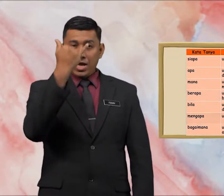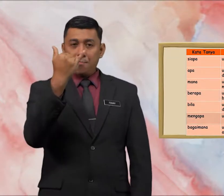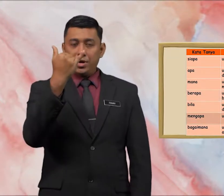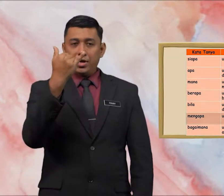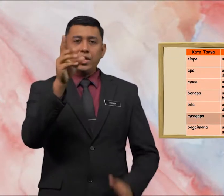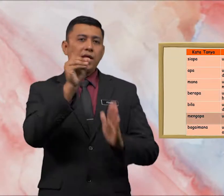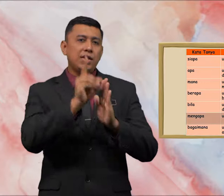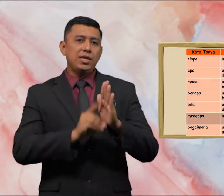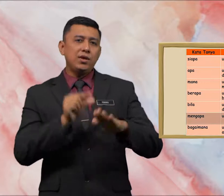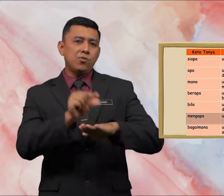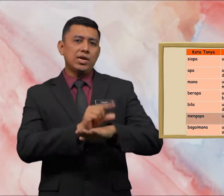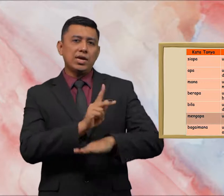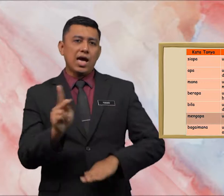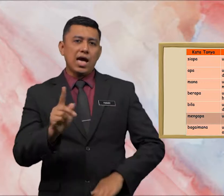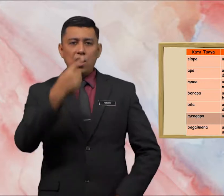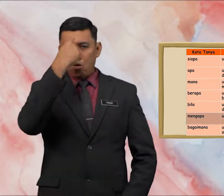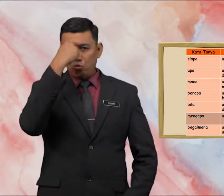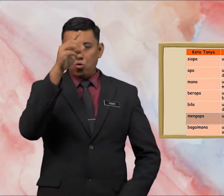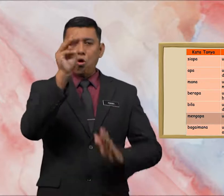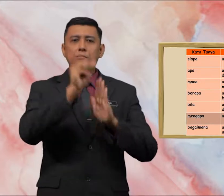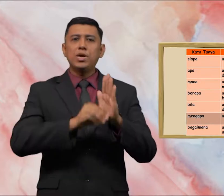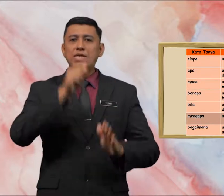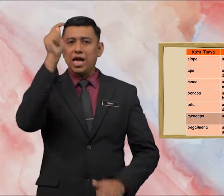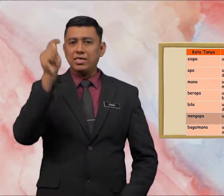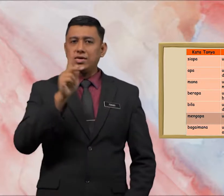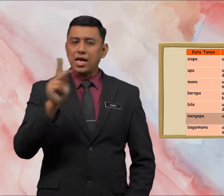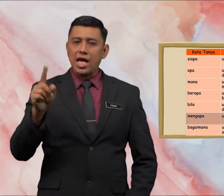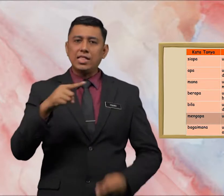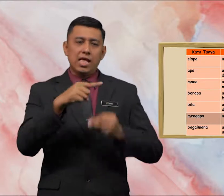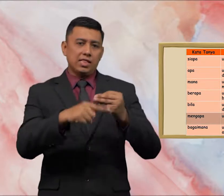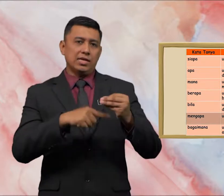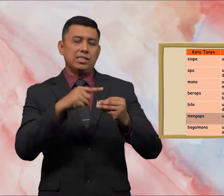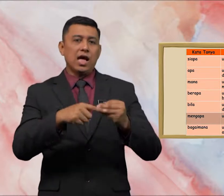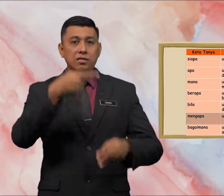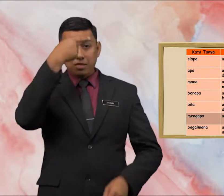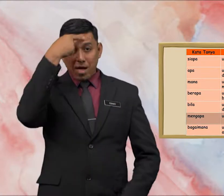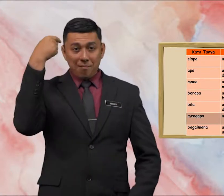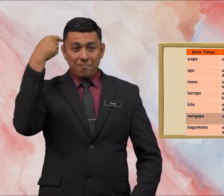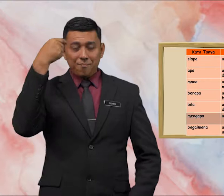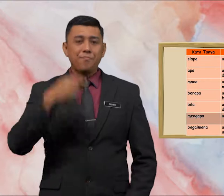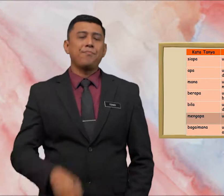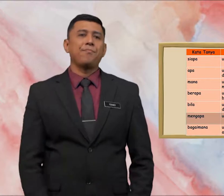Mengapa digunakan untuk menanyakan tentang sebab.